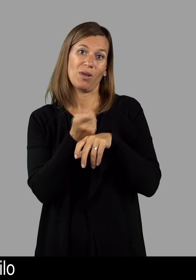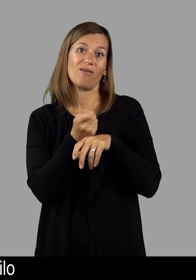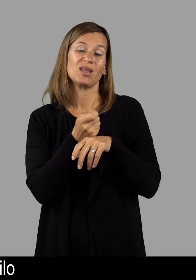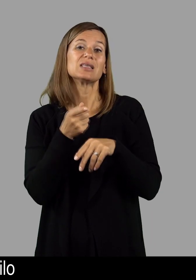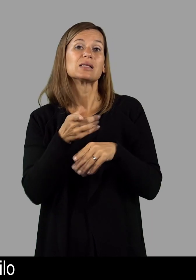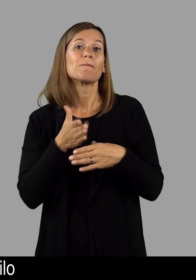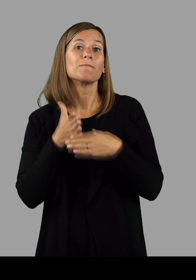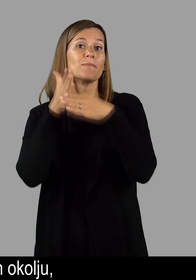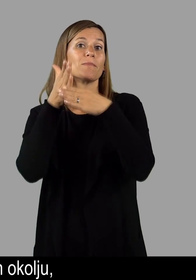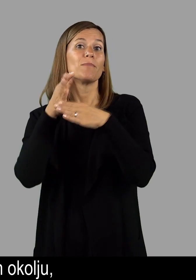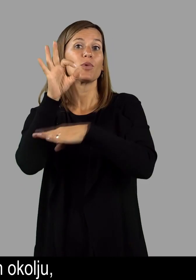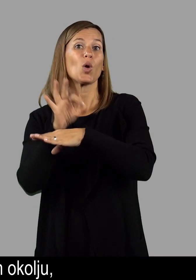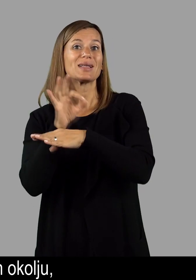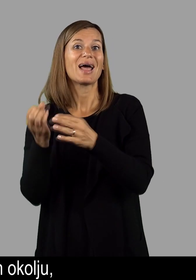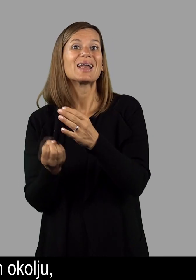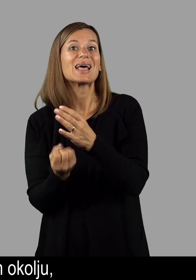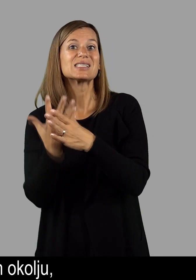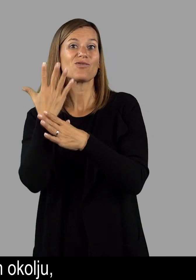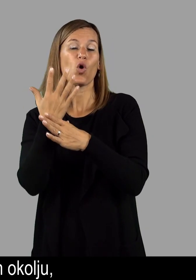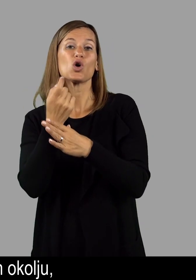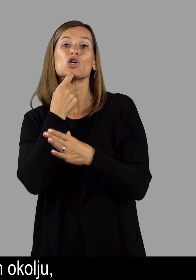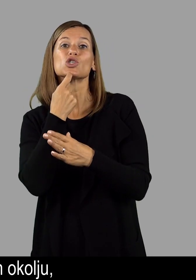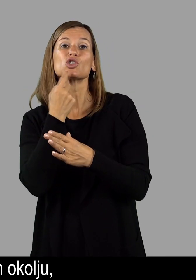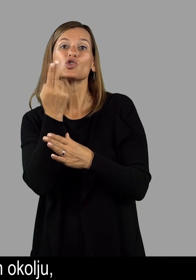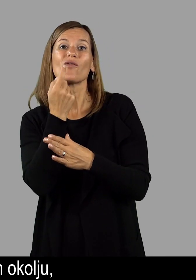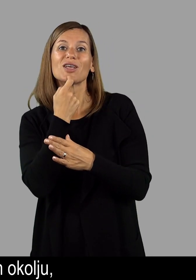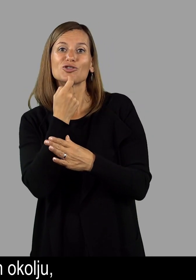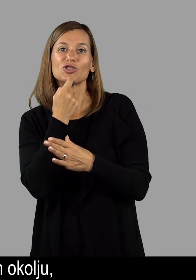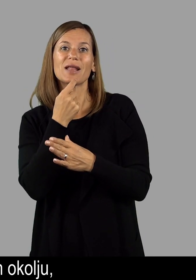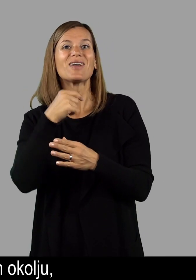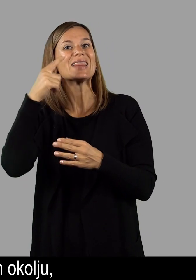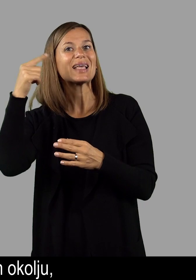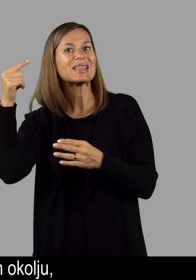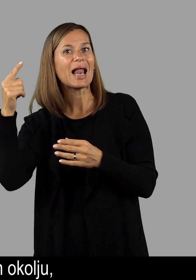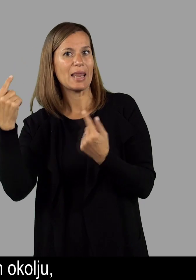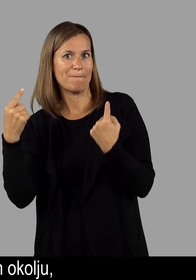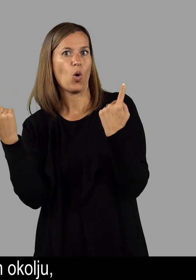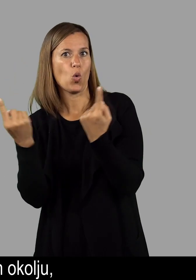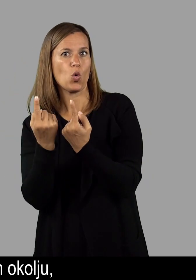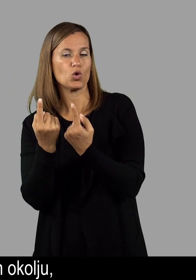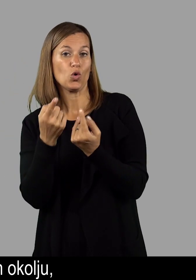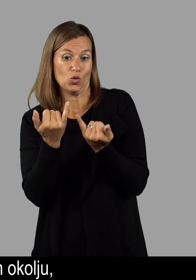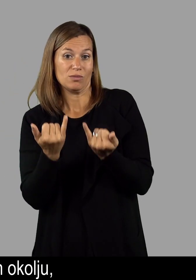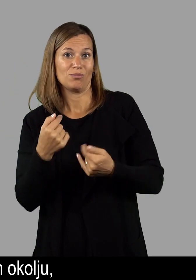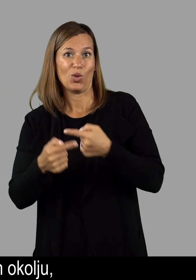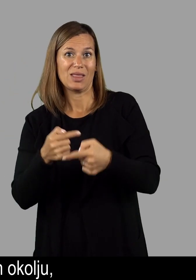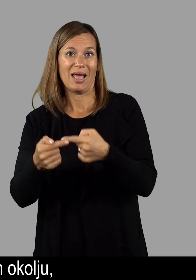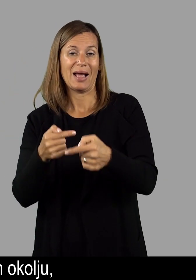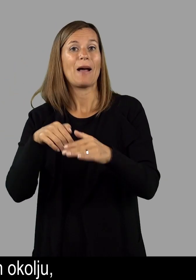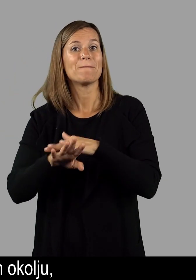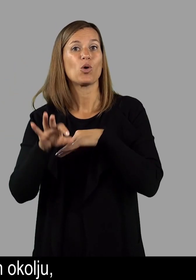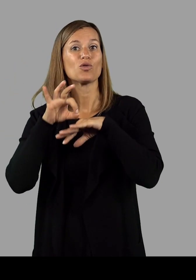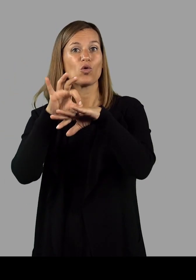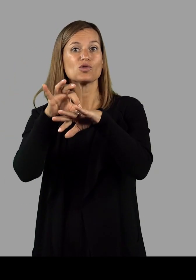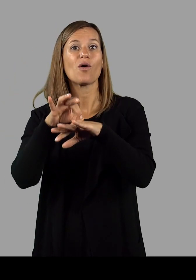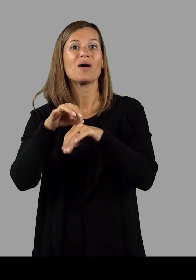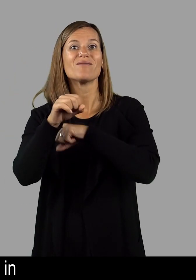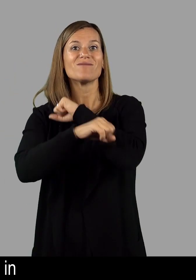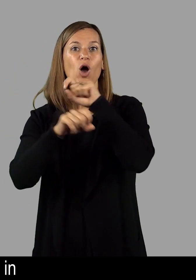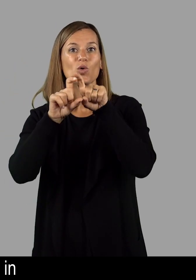pomočjo projekta Razvoj slovenščine v digitalnem okolju, ki ravnokar poteka pod